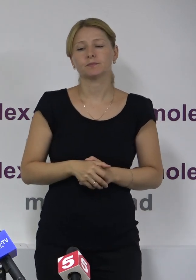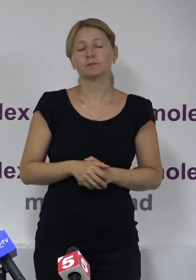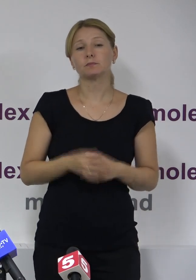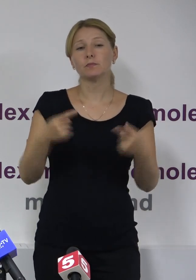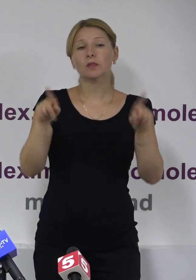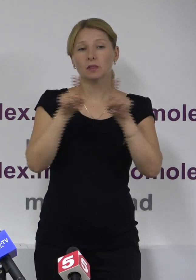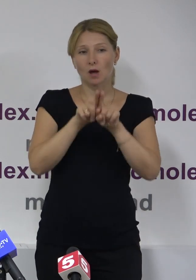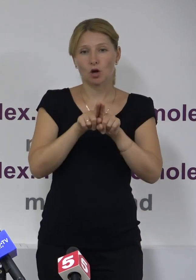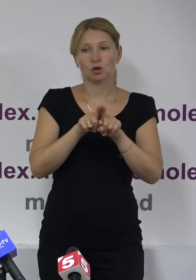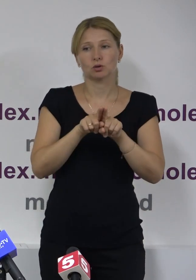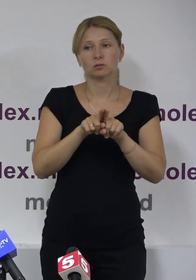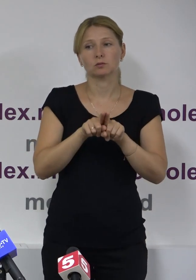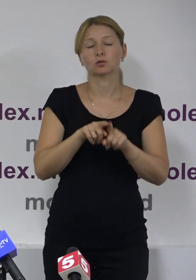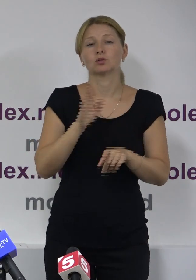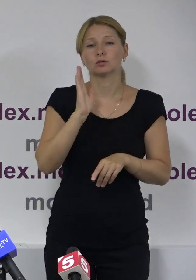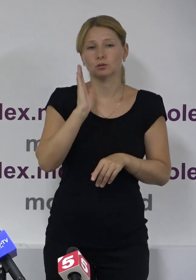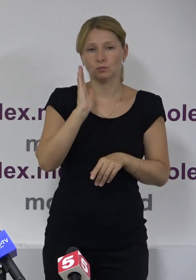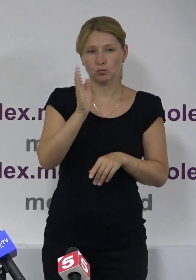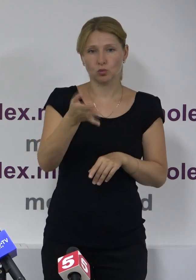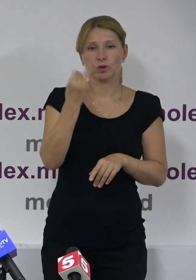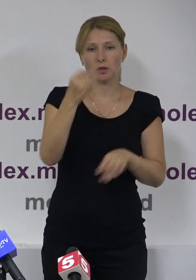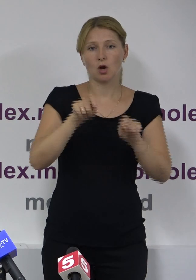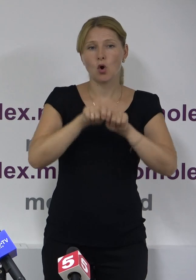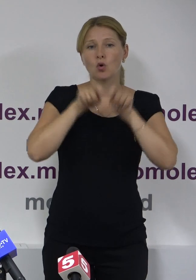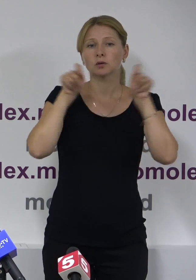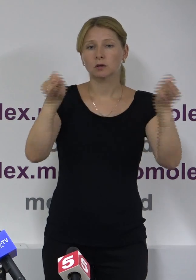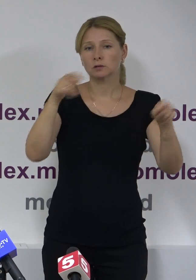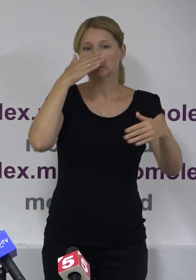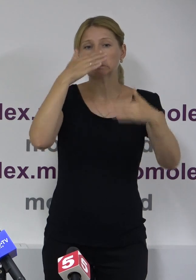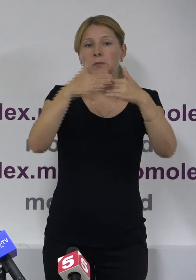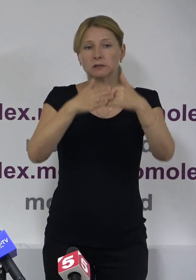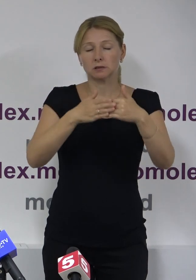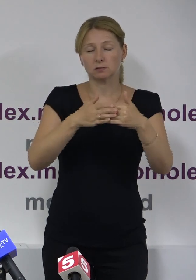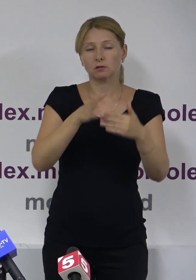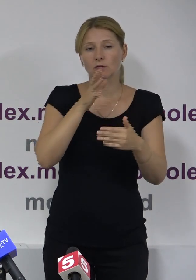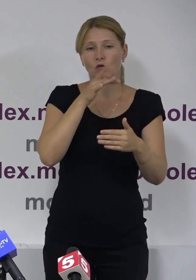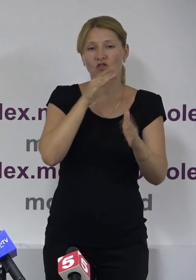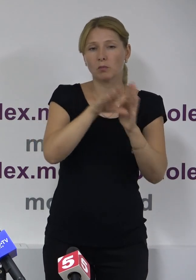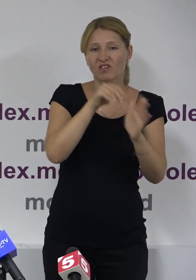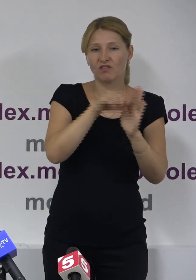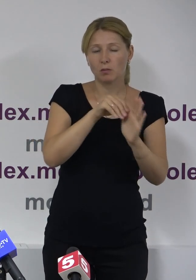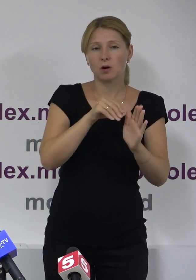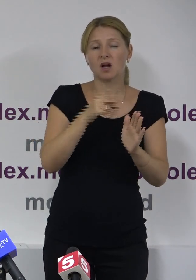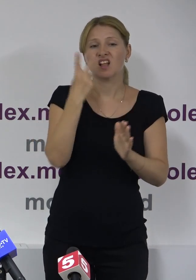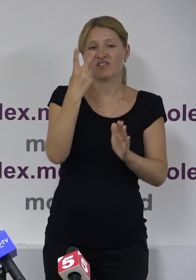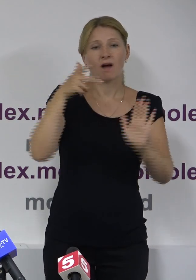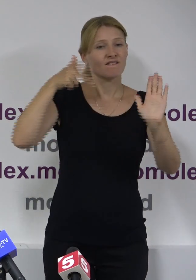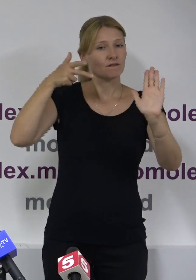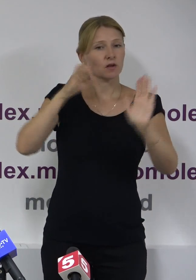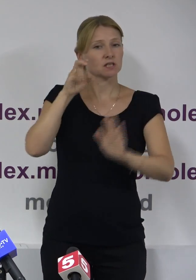de asemenea vom avea și vom lansa la un moment dat mai aproape de campania electorală nemijlocită două spoturi